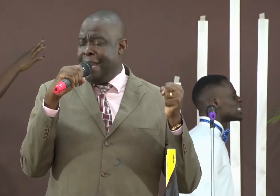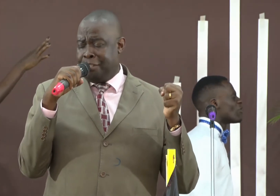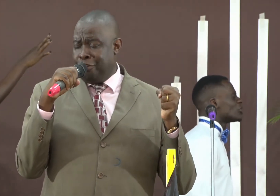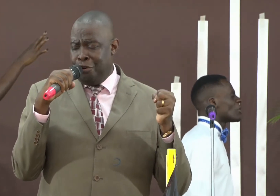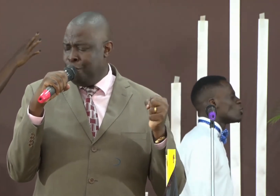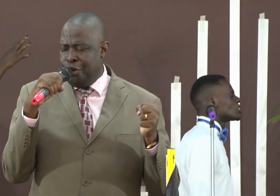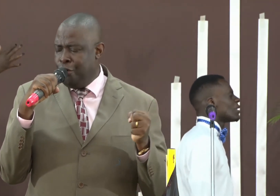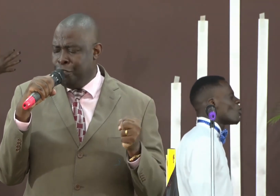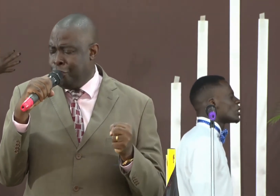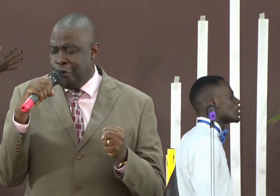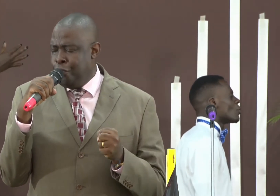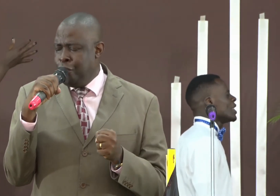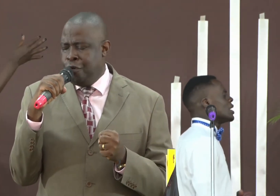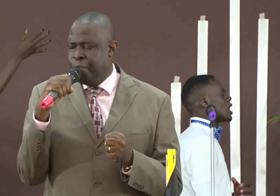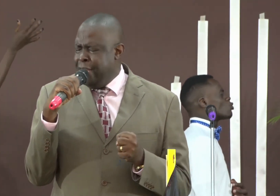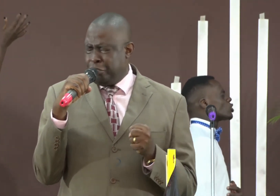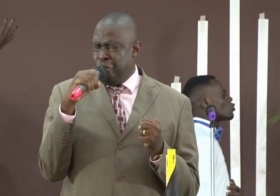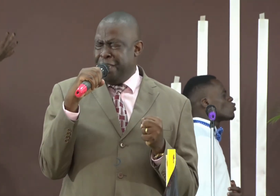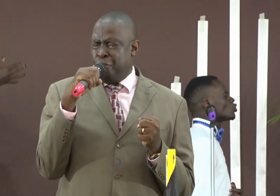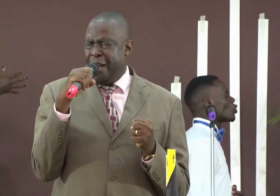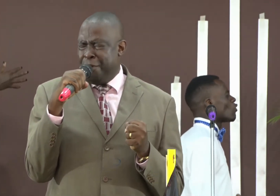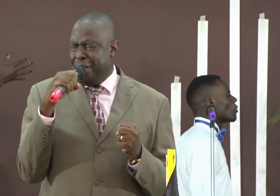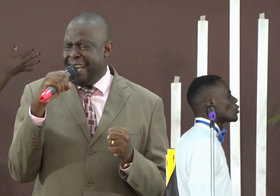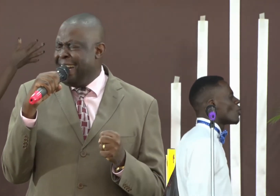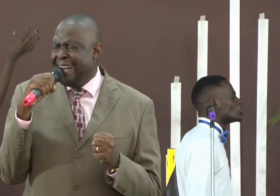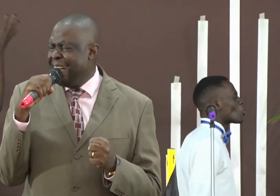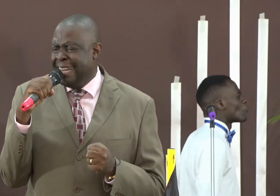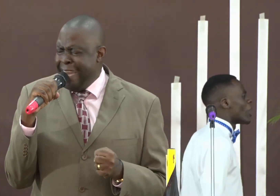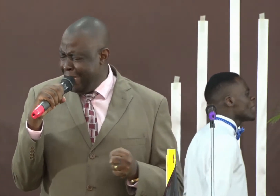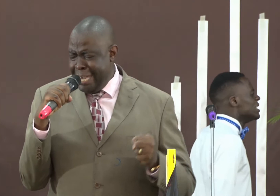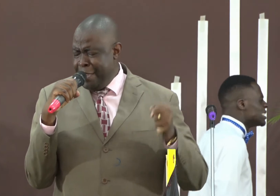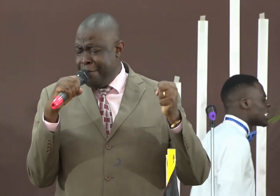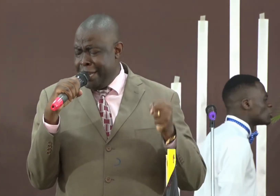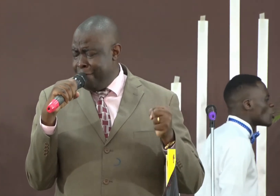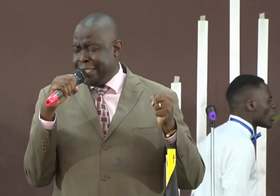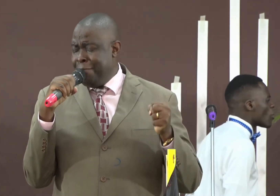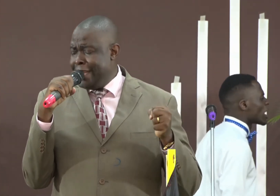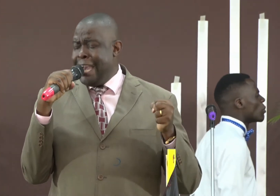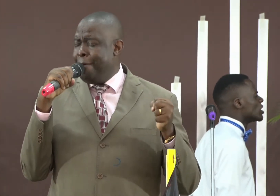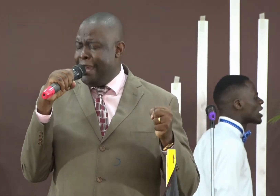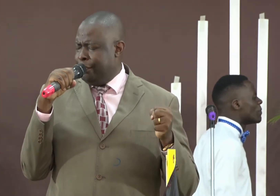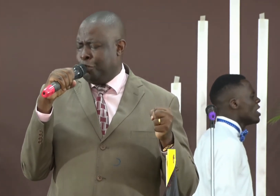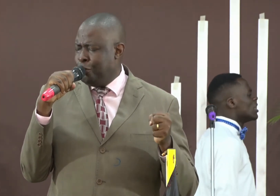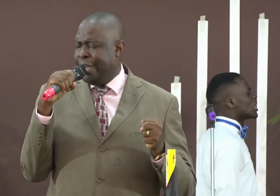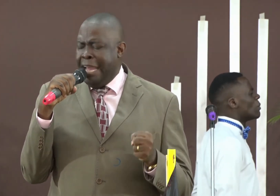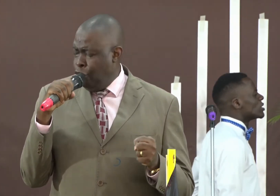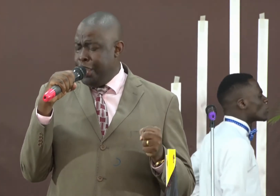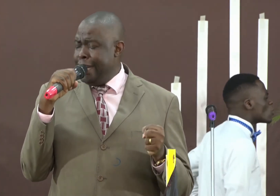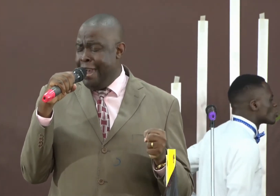Tujireta masoko moyo mtukubu Tubekuwa vyona Ebyebire metiba